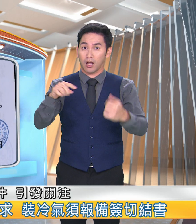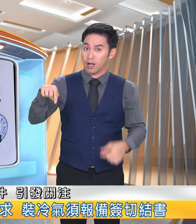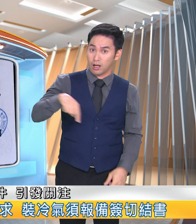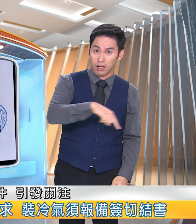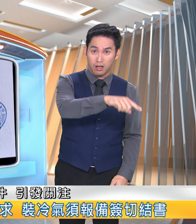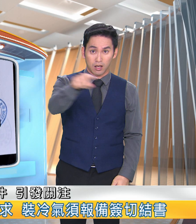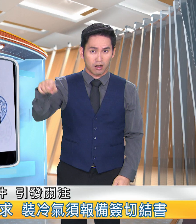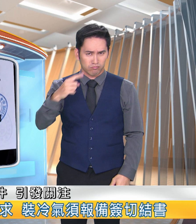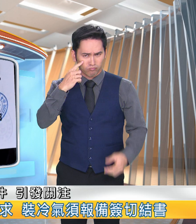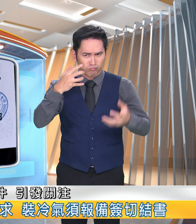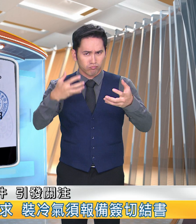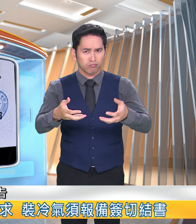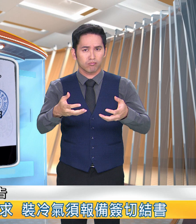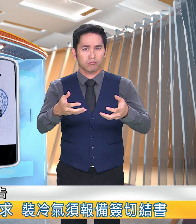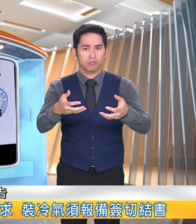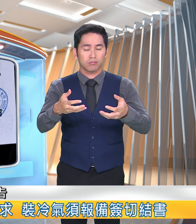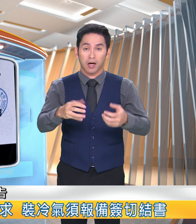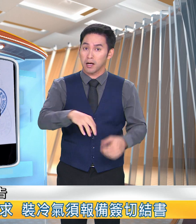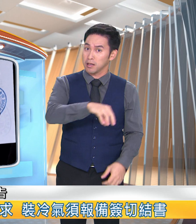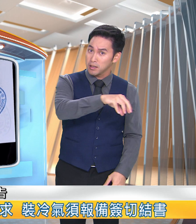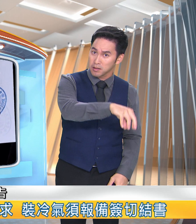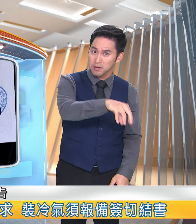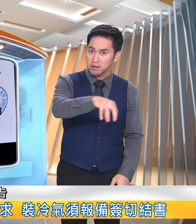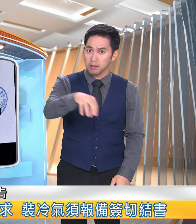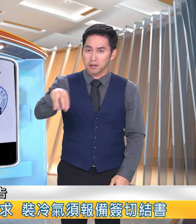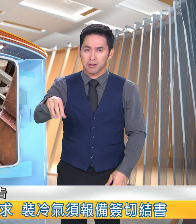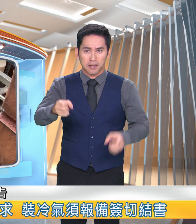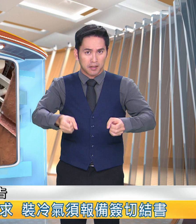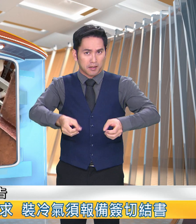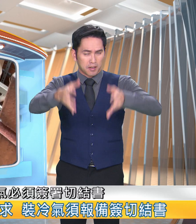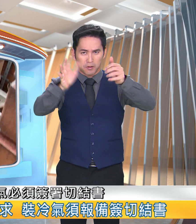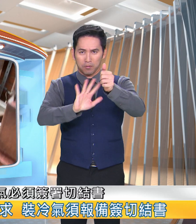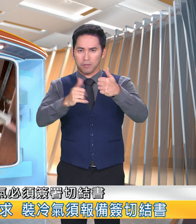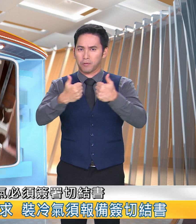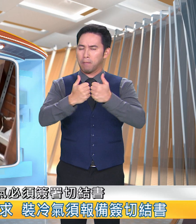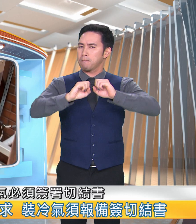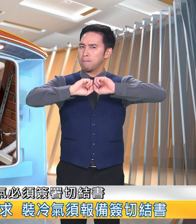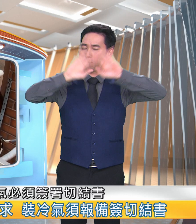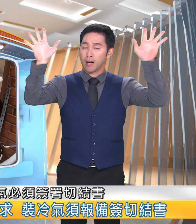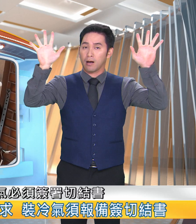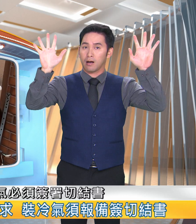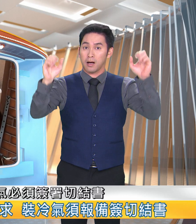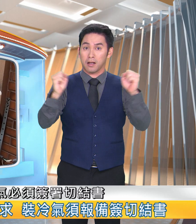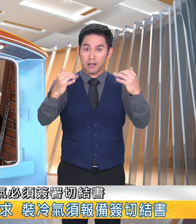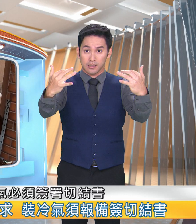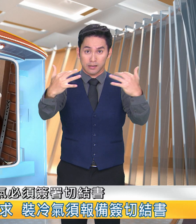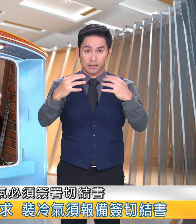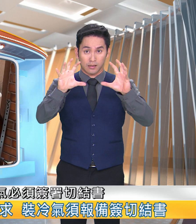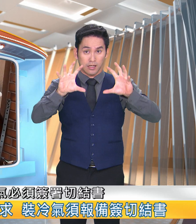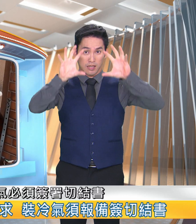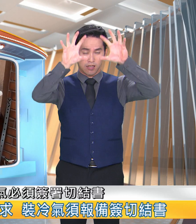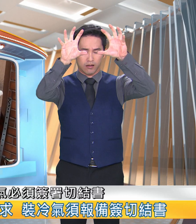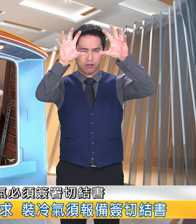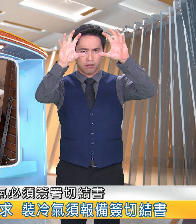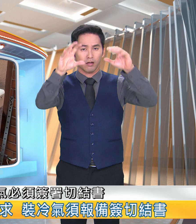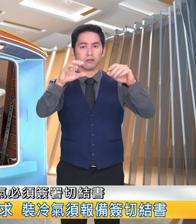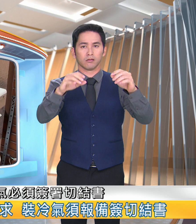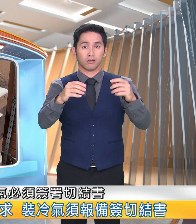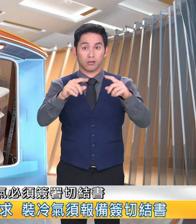关注。有社区管委会公告，要求住户安装冷气必须签署